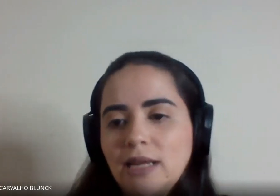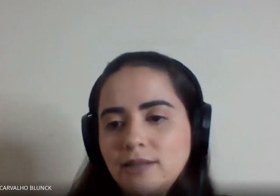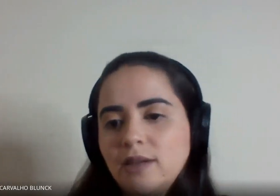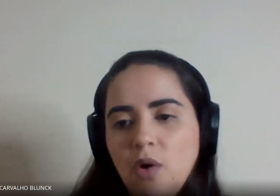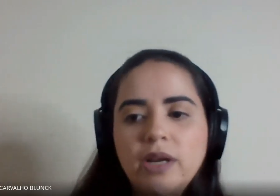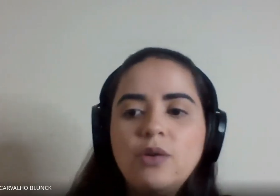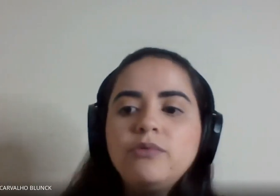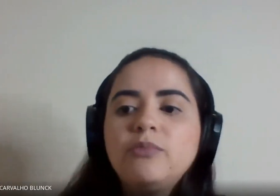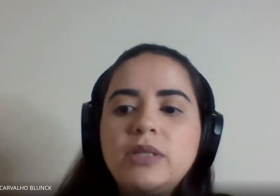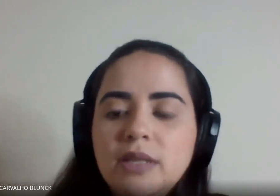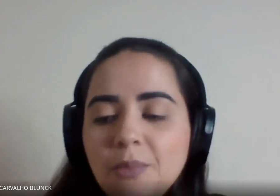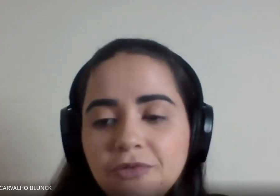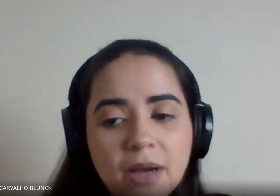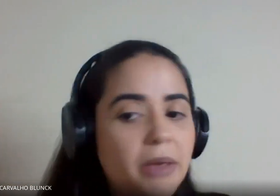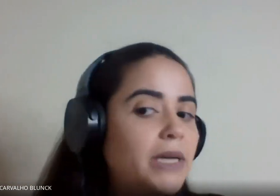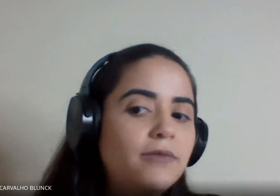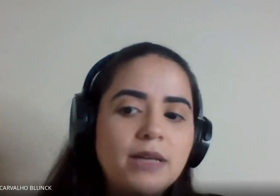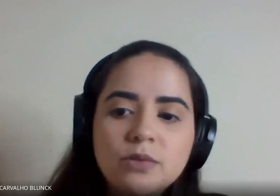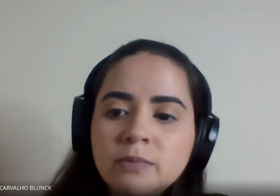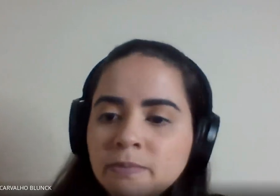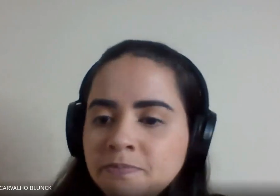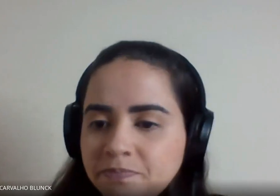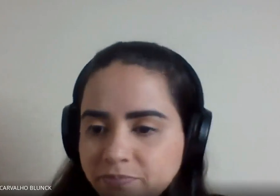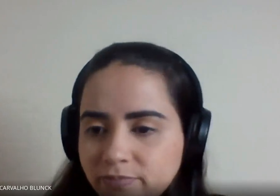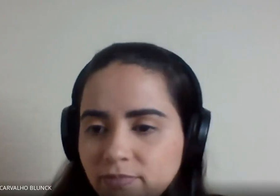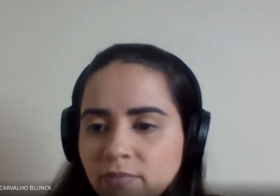seu caso, que mora em outro município, fica bem mais fácil.